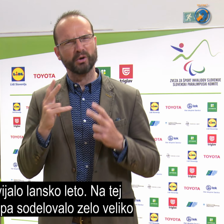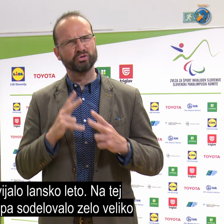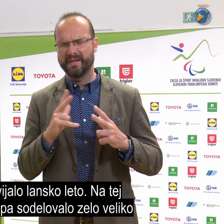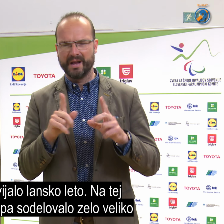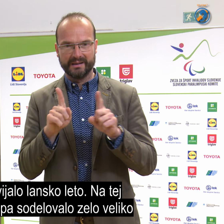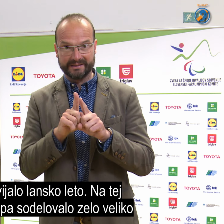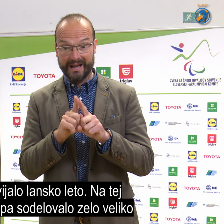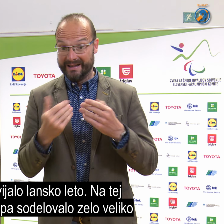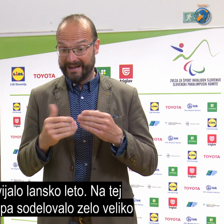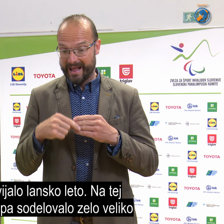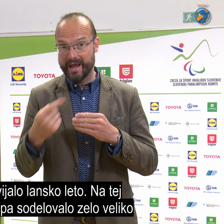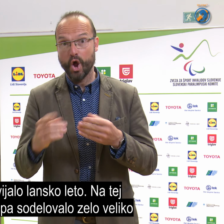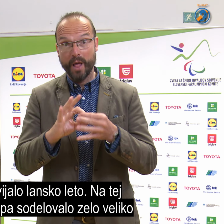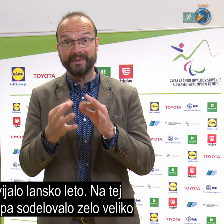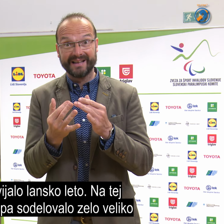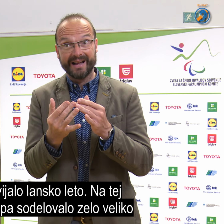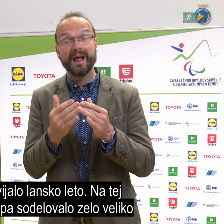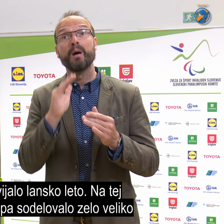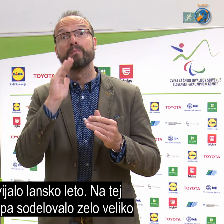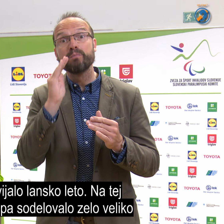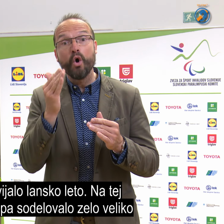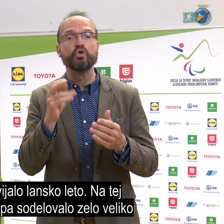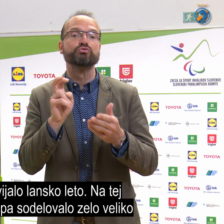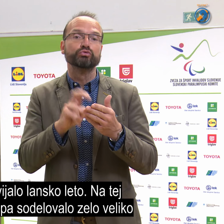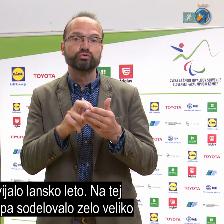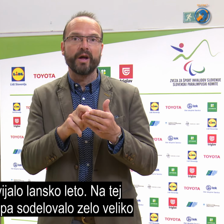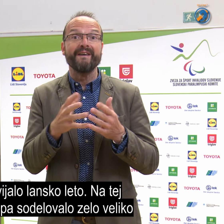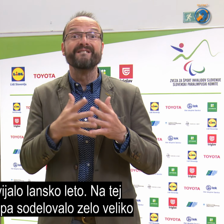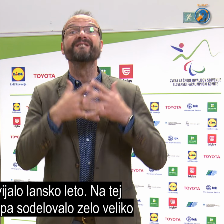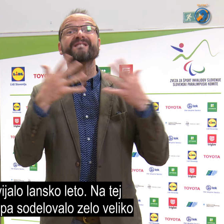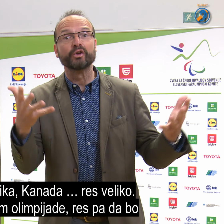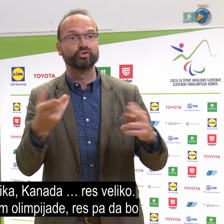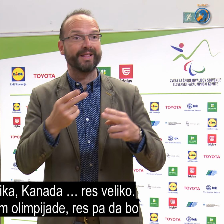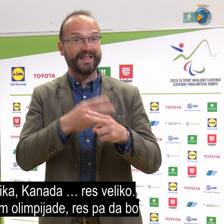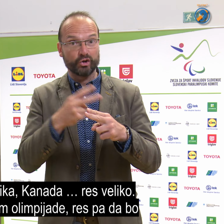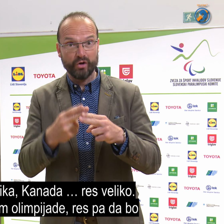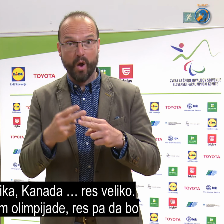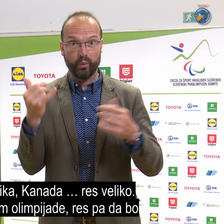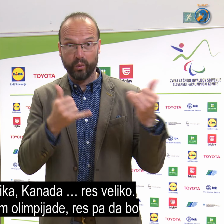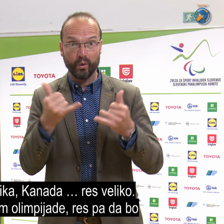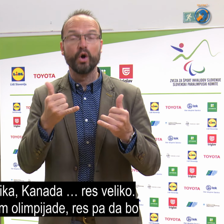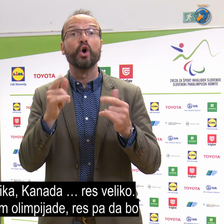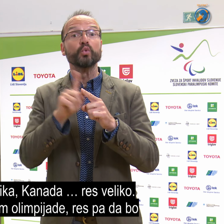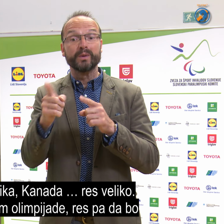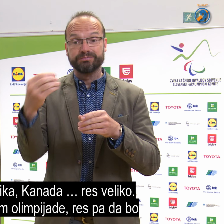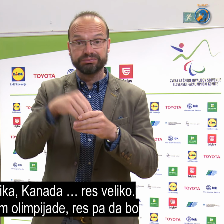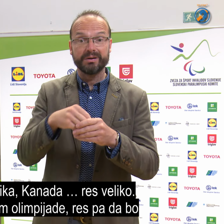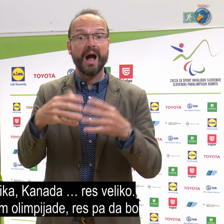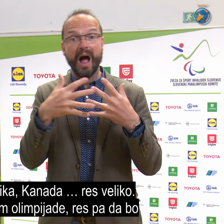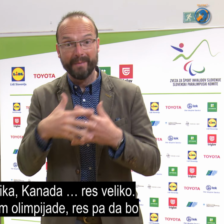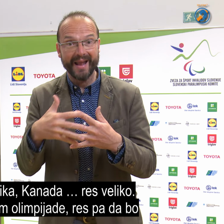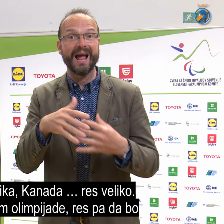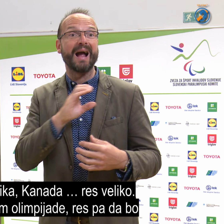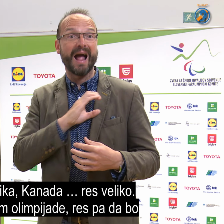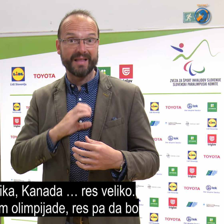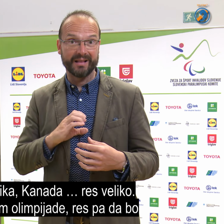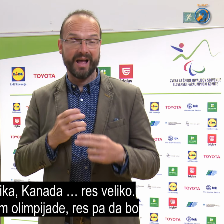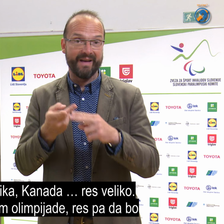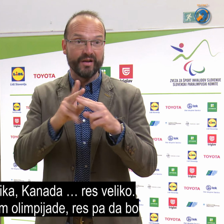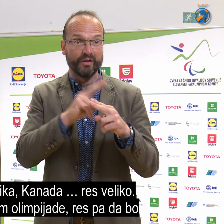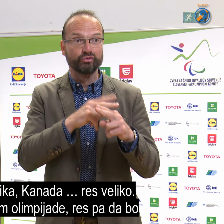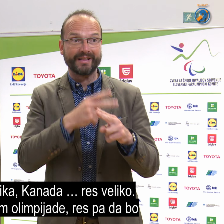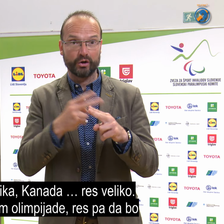Zdaj bo olimpijske igre, ker bo veliko država, veliko Amerika, Kanada, veliko.